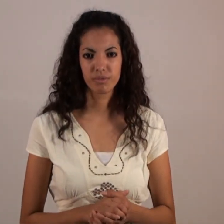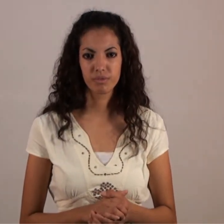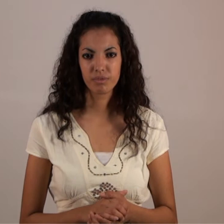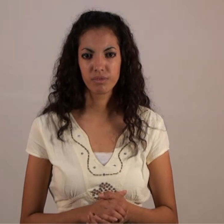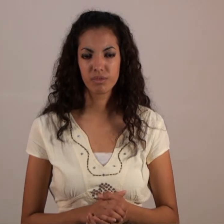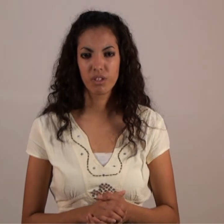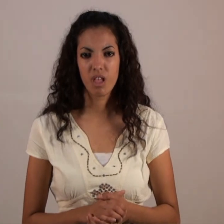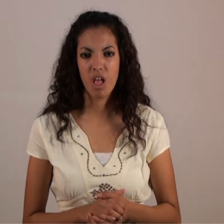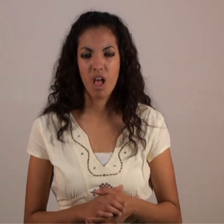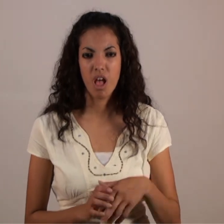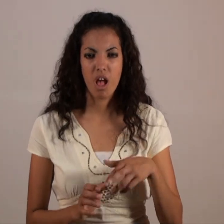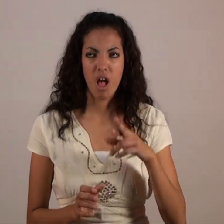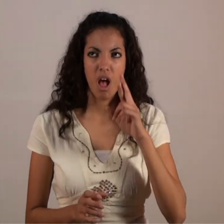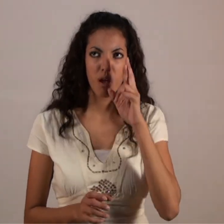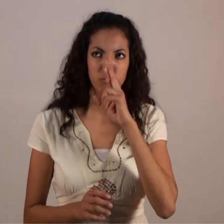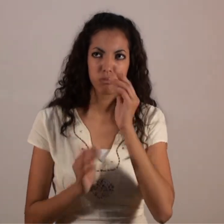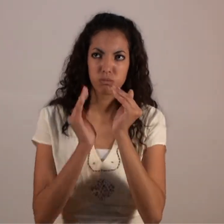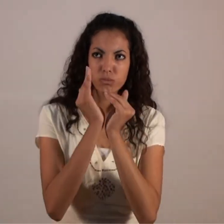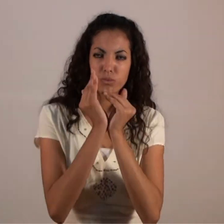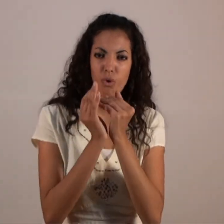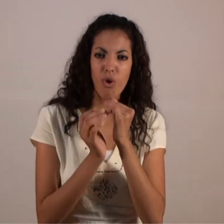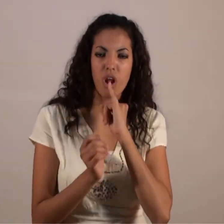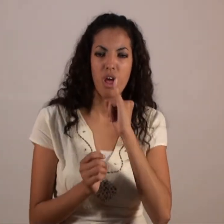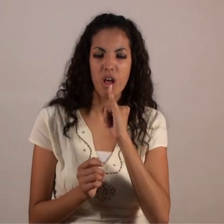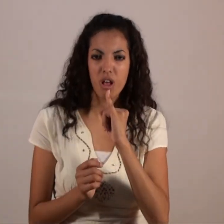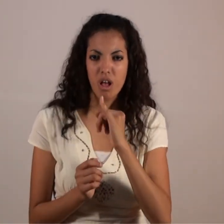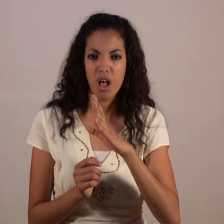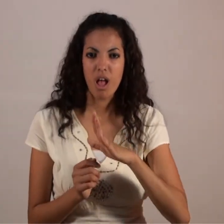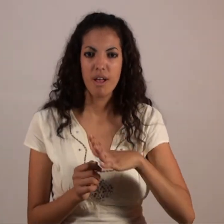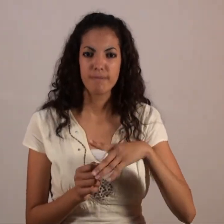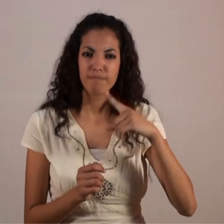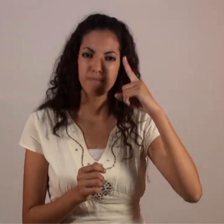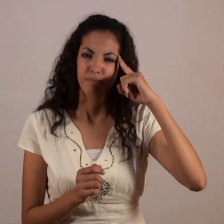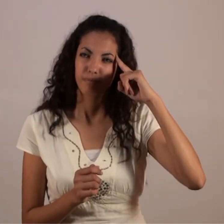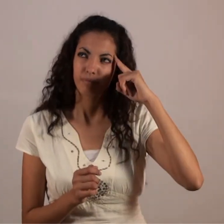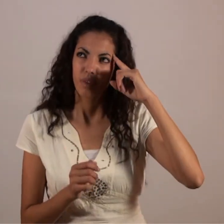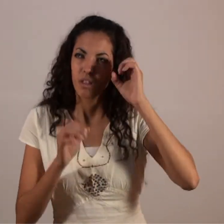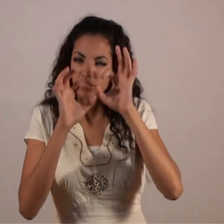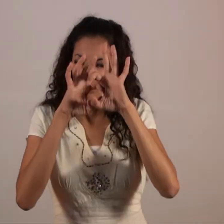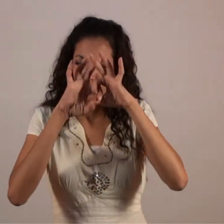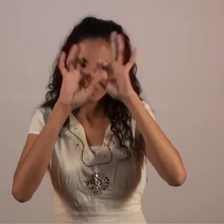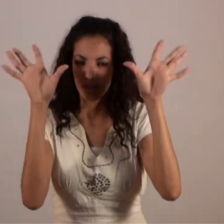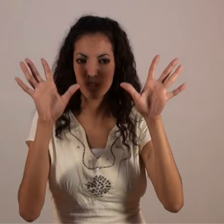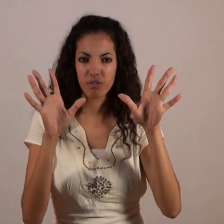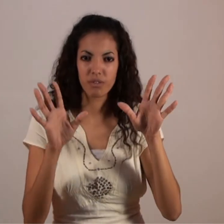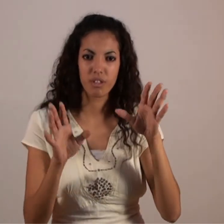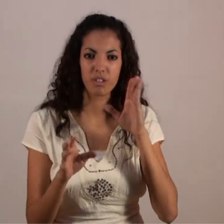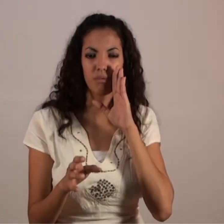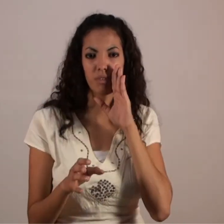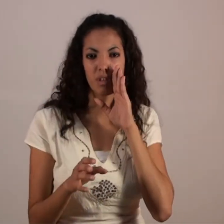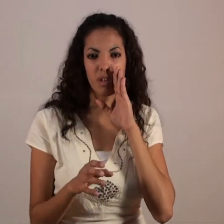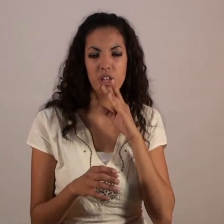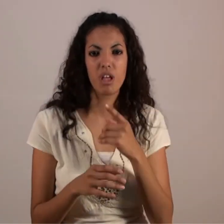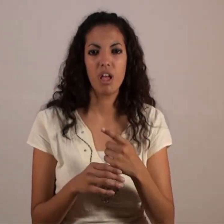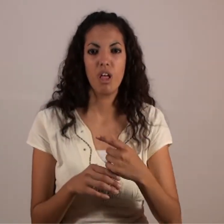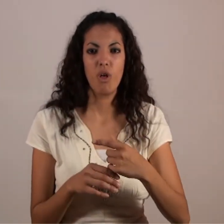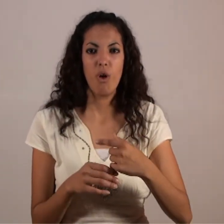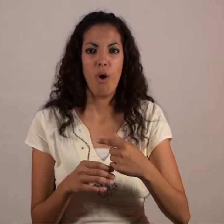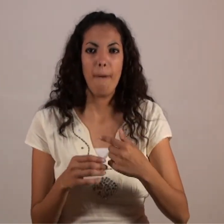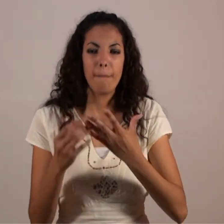Elena de White comenta: la conciencia puede ser liberada de condenación. Mediante la fe en su sangre, todos pueden